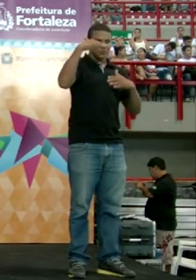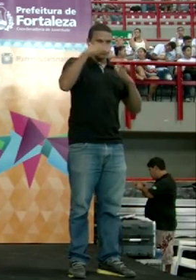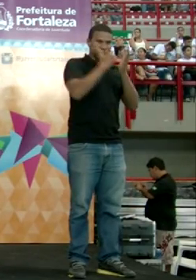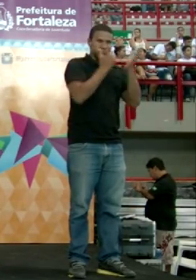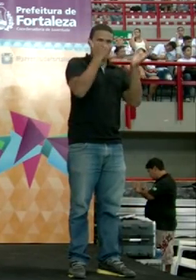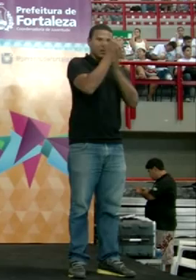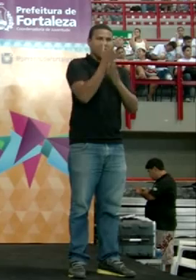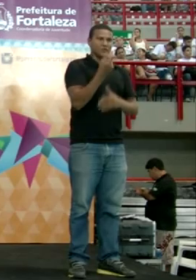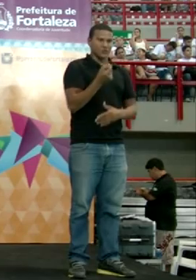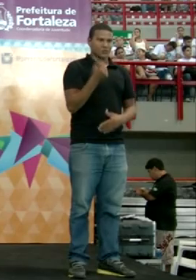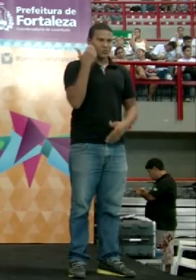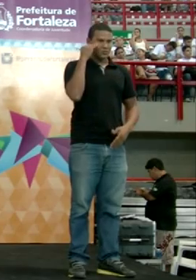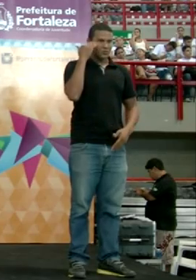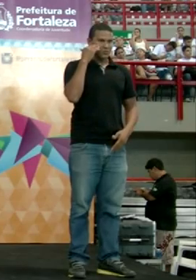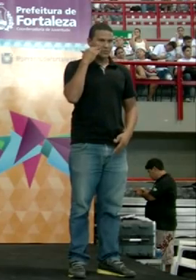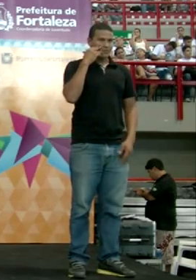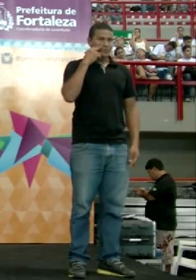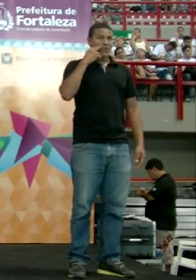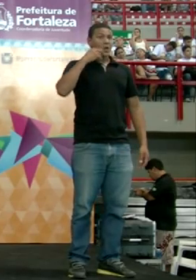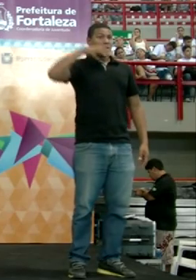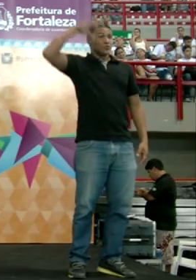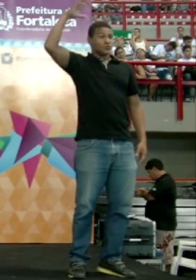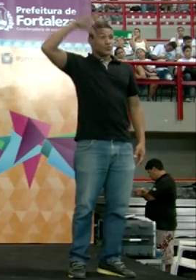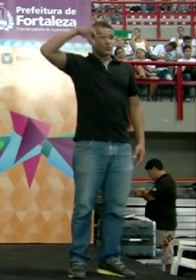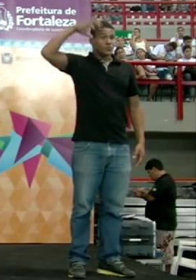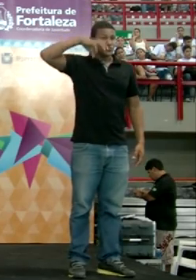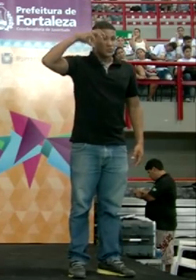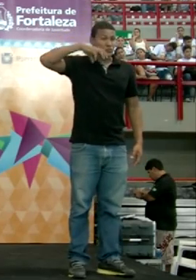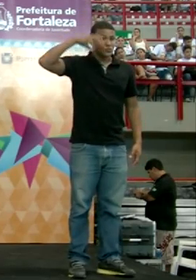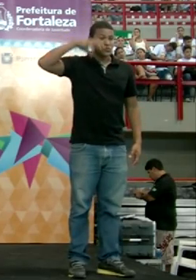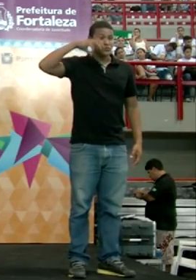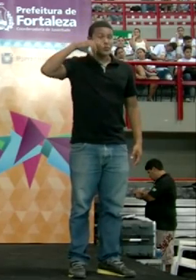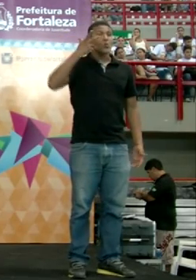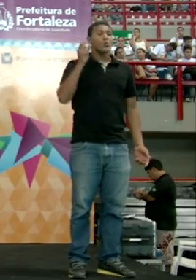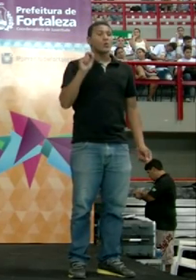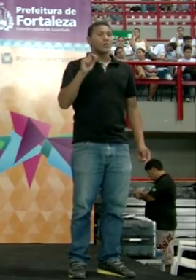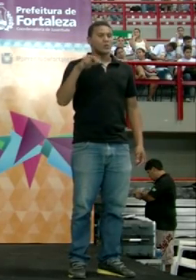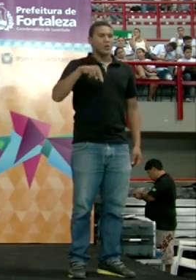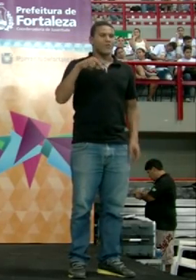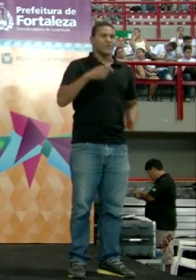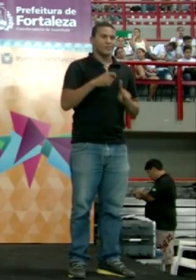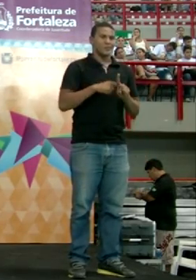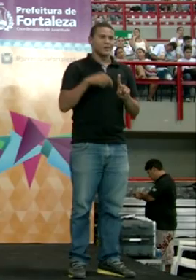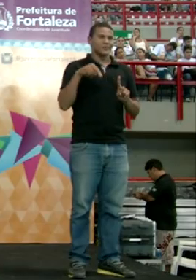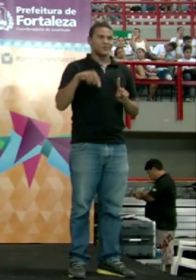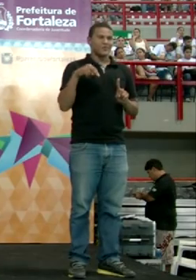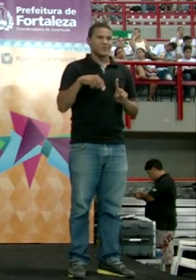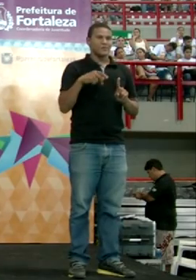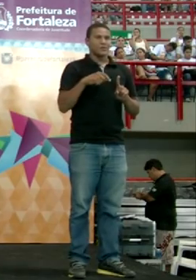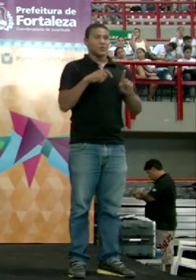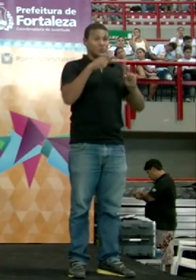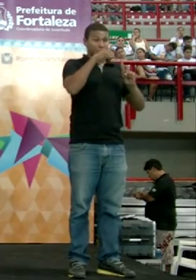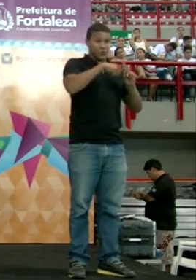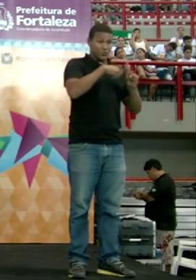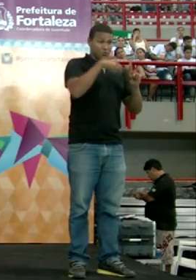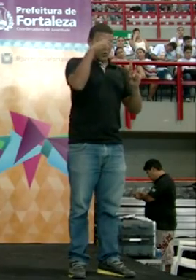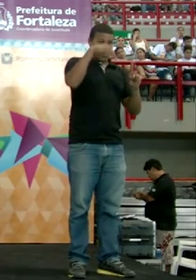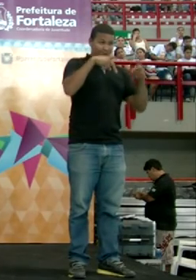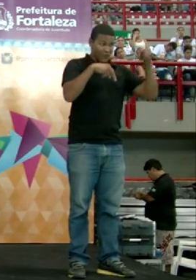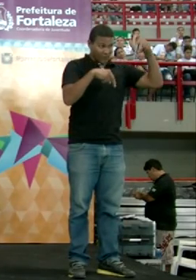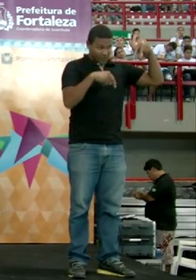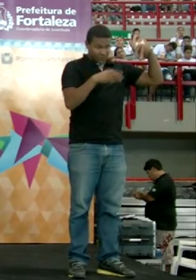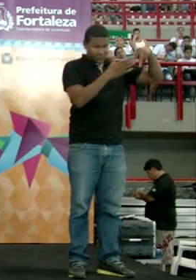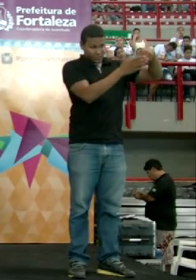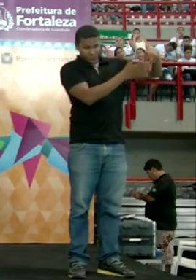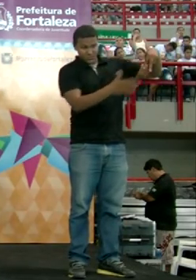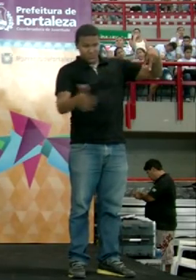em novembro. Quando é que chove nas hidrelétricas? De novembro a abril, tá?